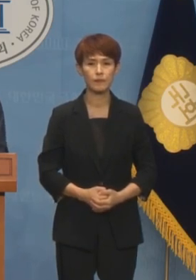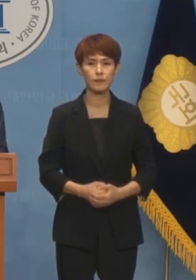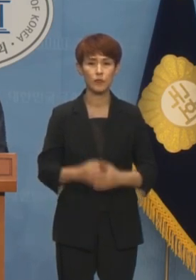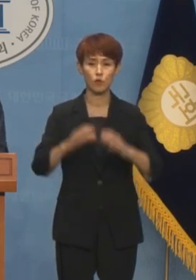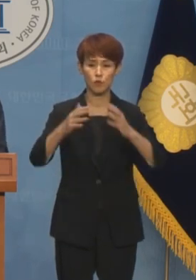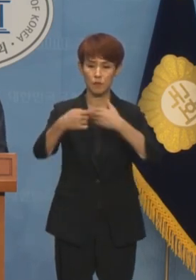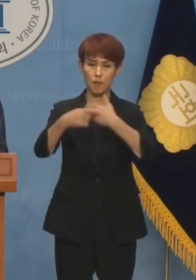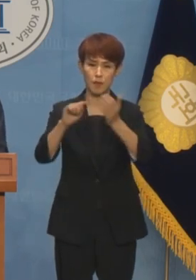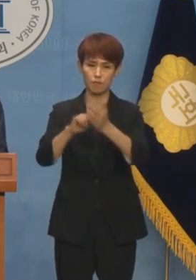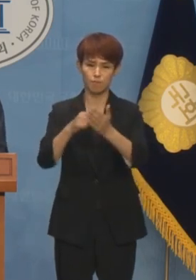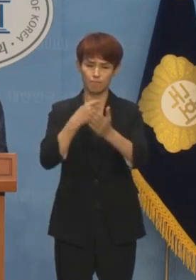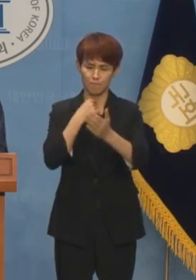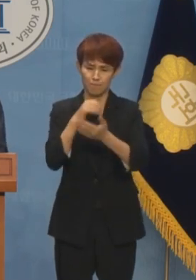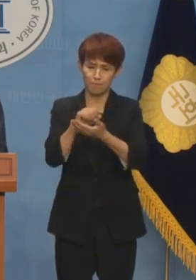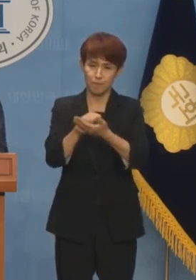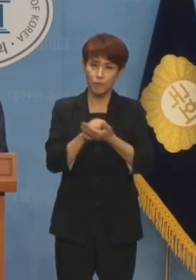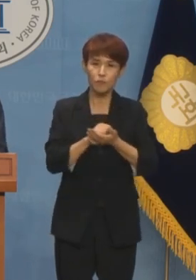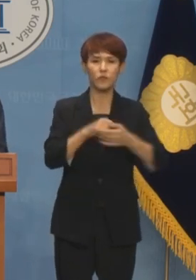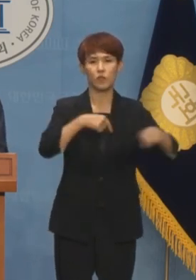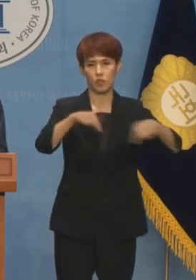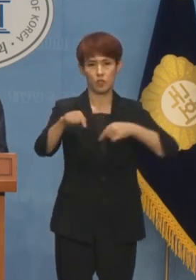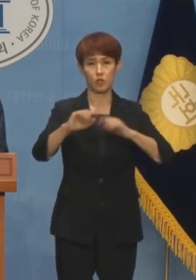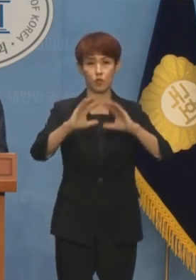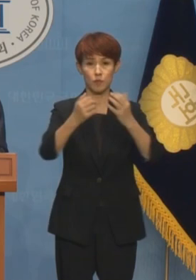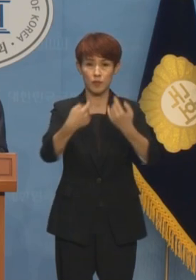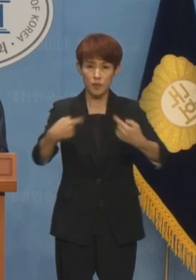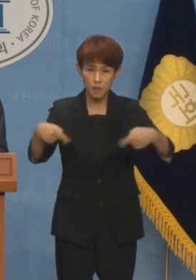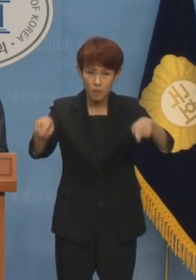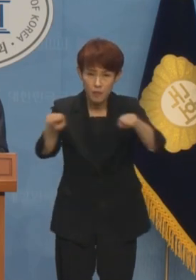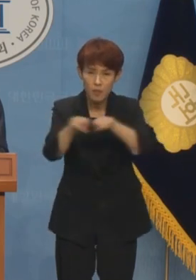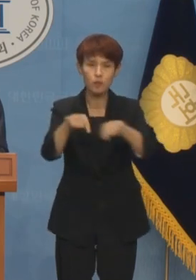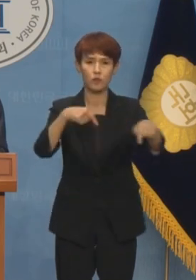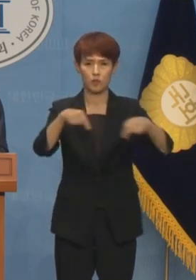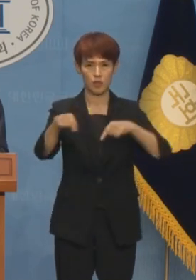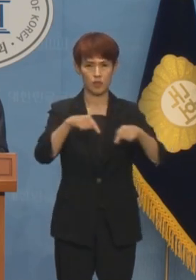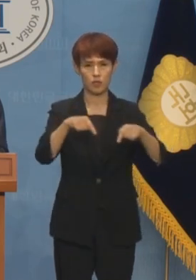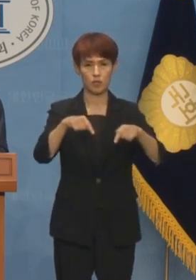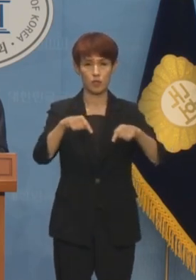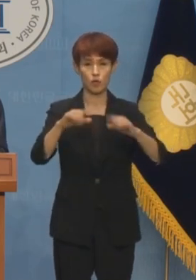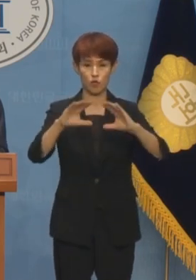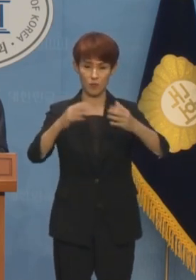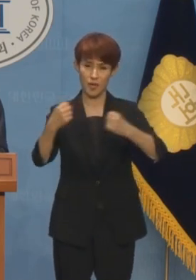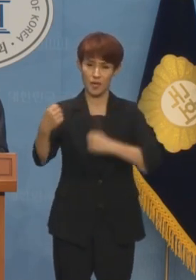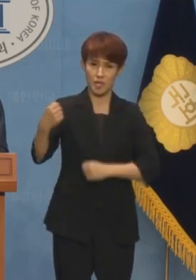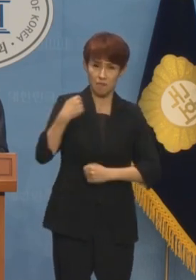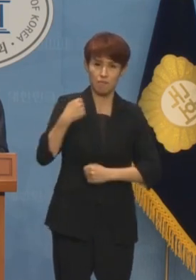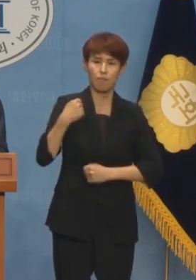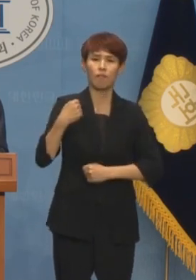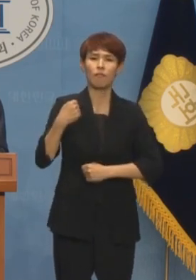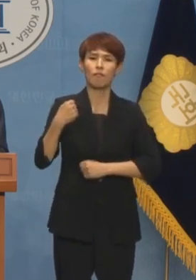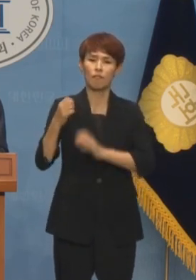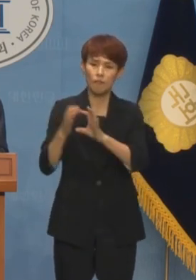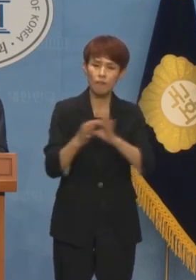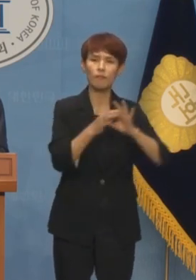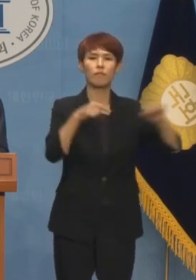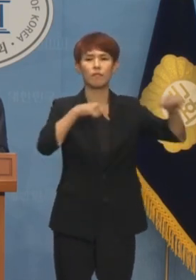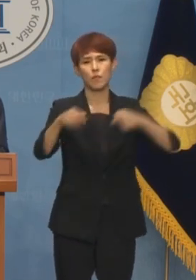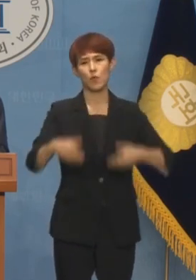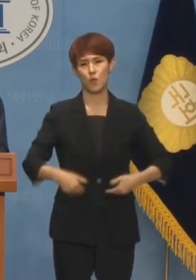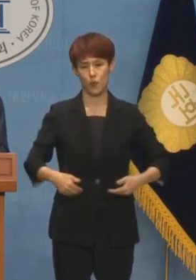민심의 정치, 국민과 함께하는 정치, 피플 파워의 정치를 해야 합니다.